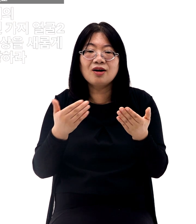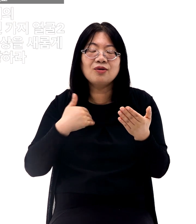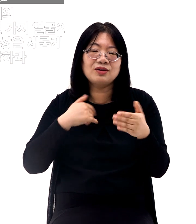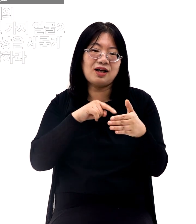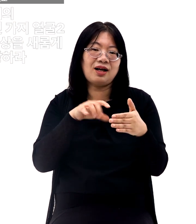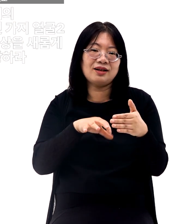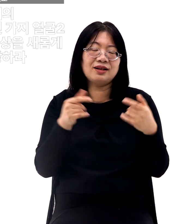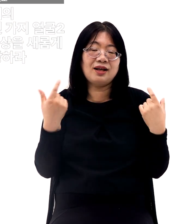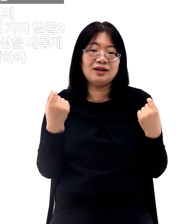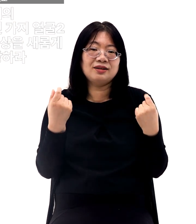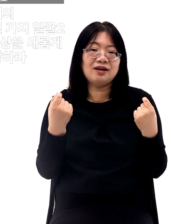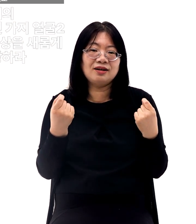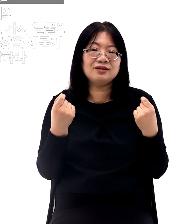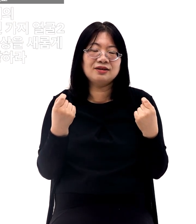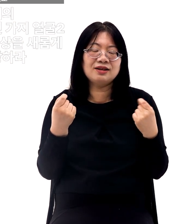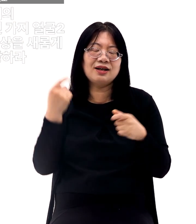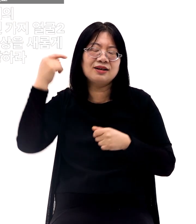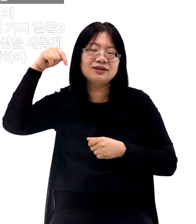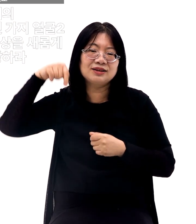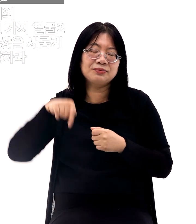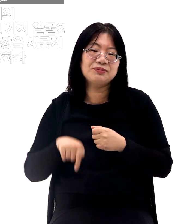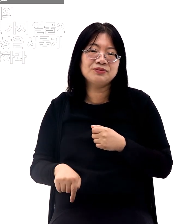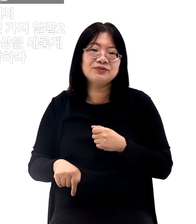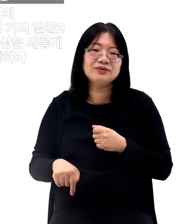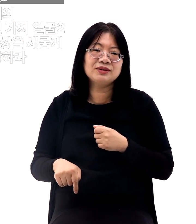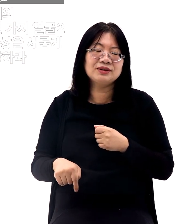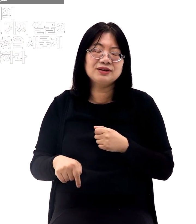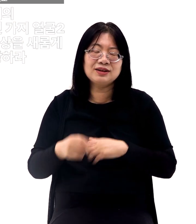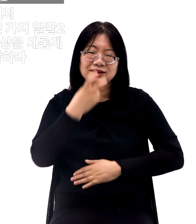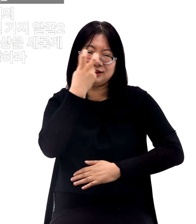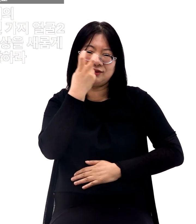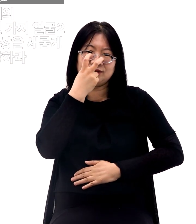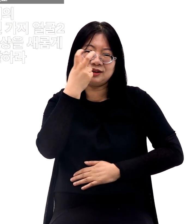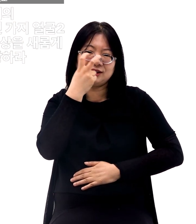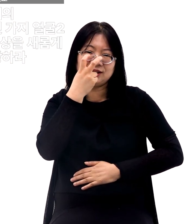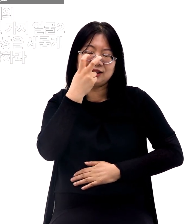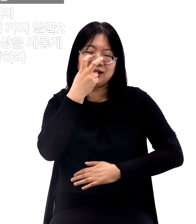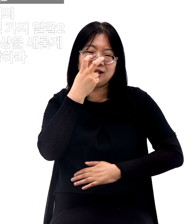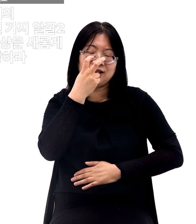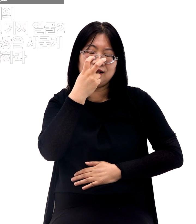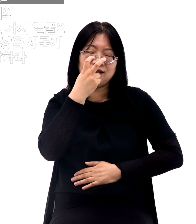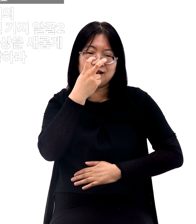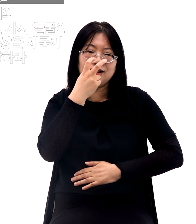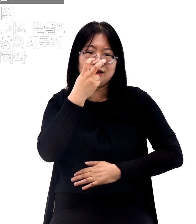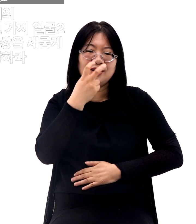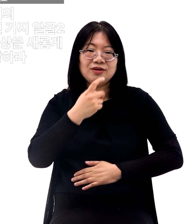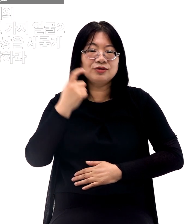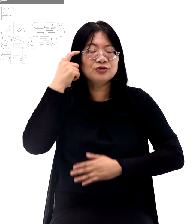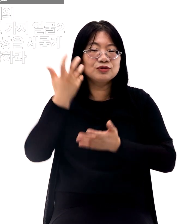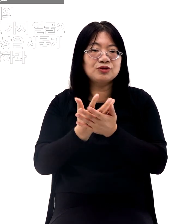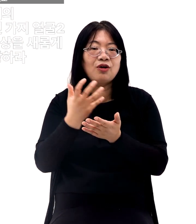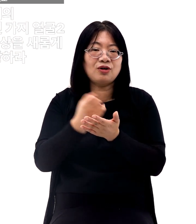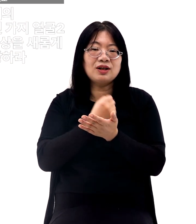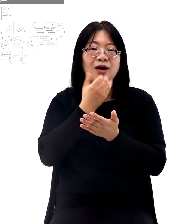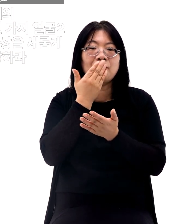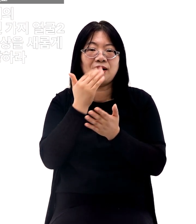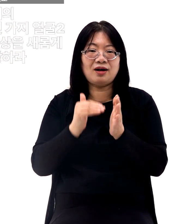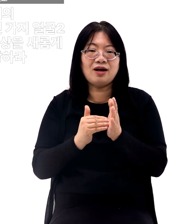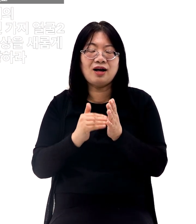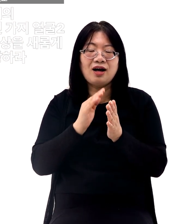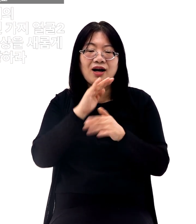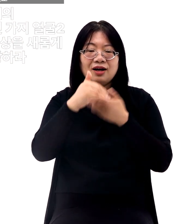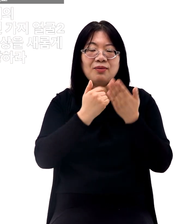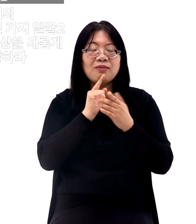속에 이런 깊은 성찰이나 찔림과 충격이 올 때가 있죠. 말씀을